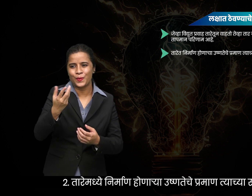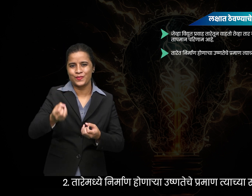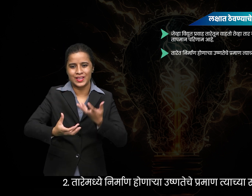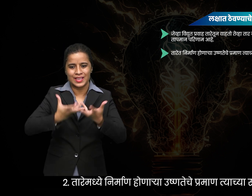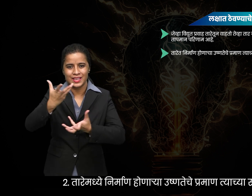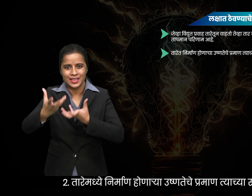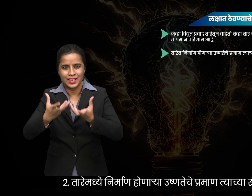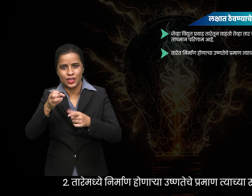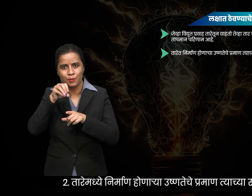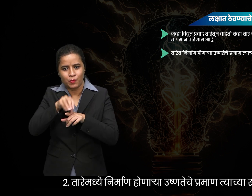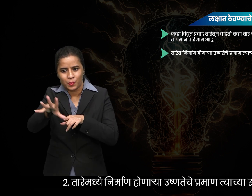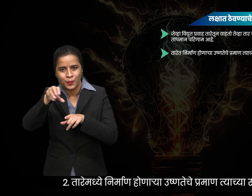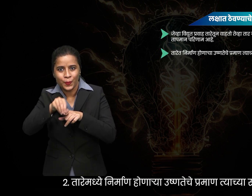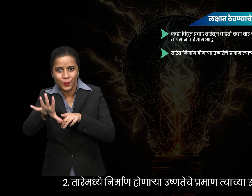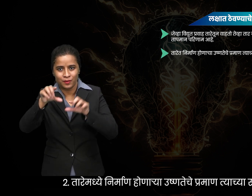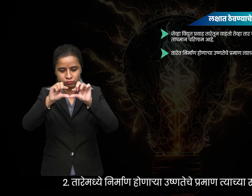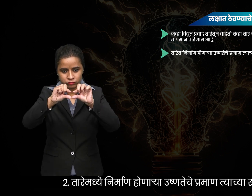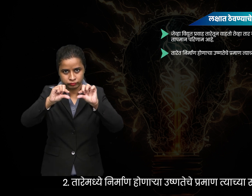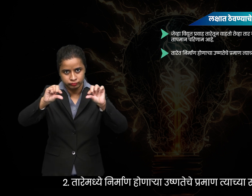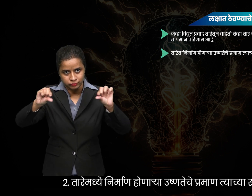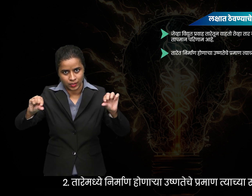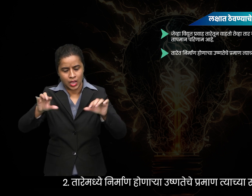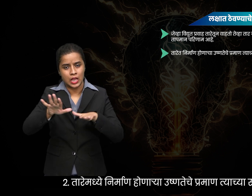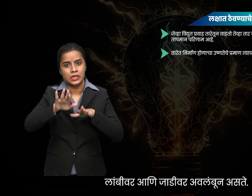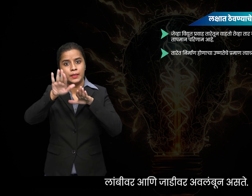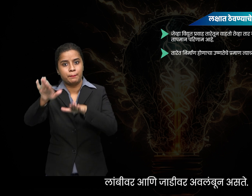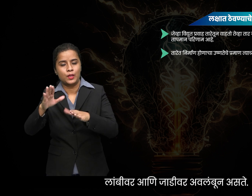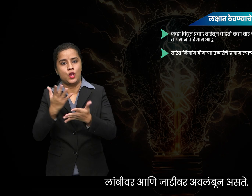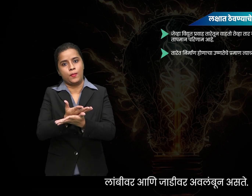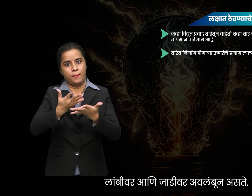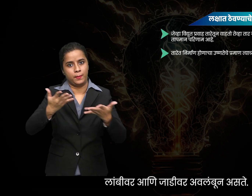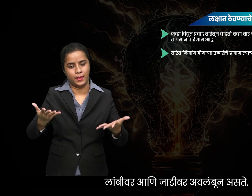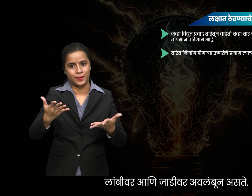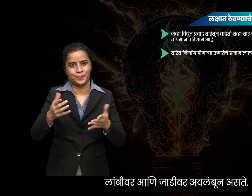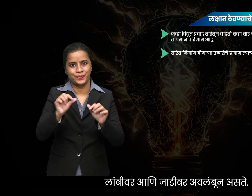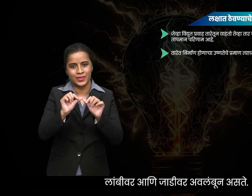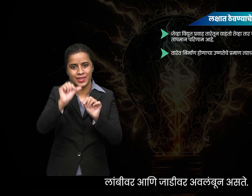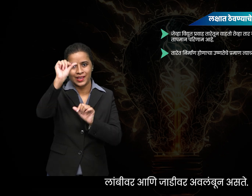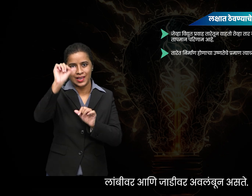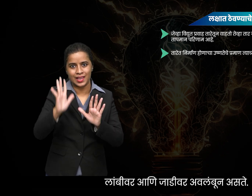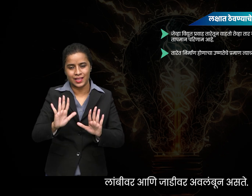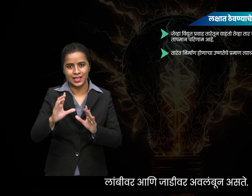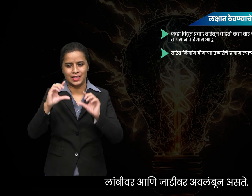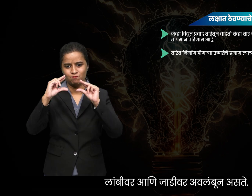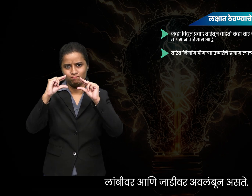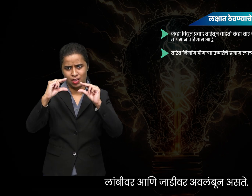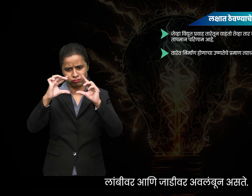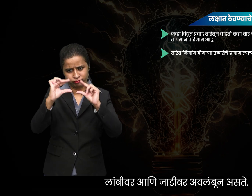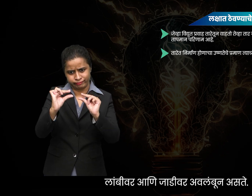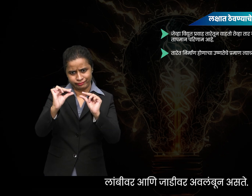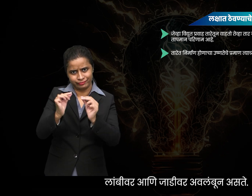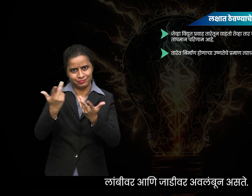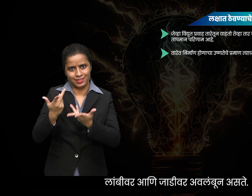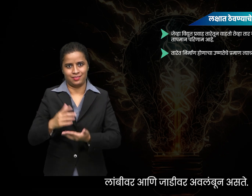होणाऱ्या उष्णतेचे प्रमाण त्याच्या साहित्यावर, लांबीवर आणि जाडीवर अवलंबून असते.